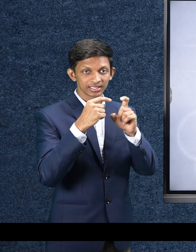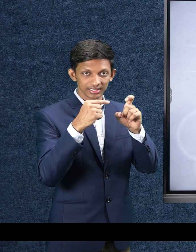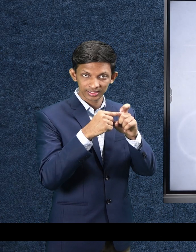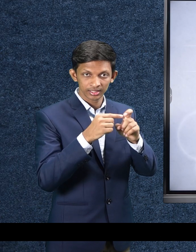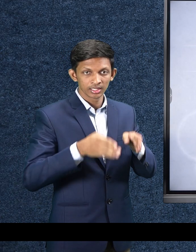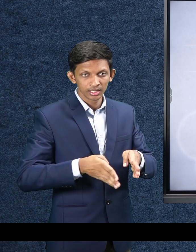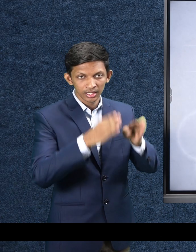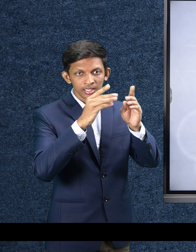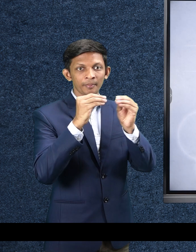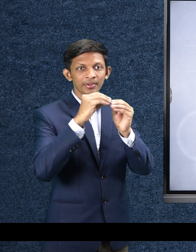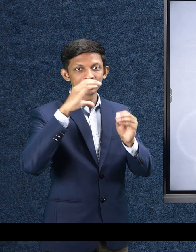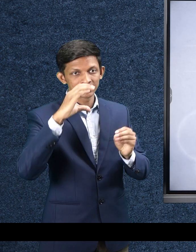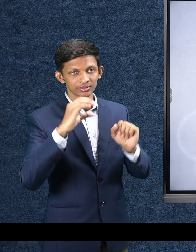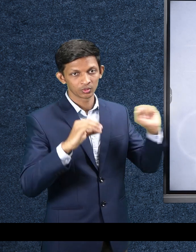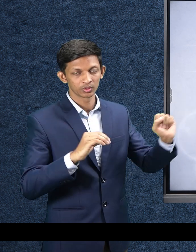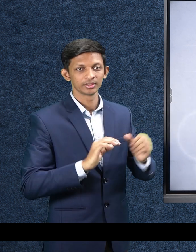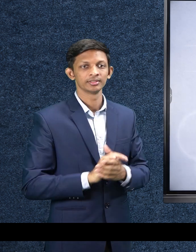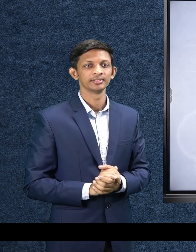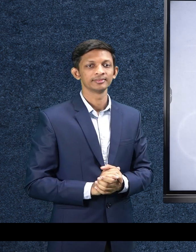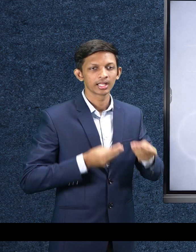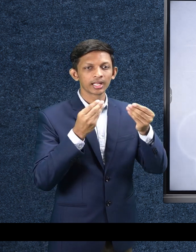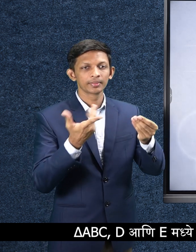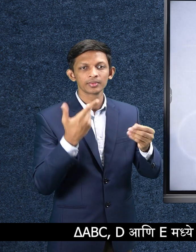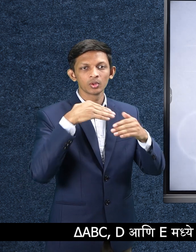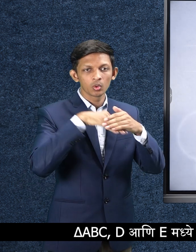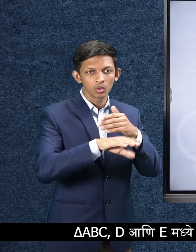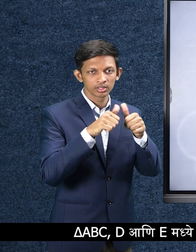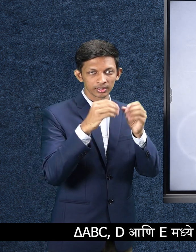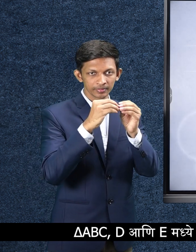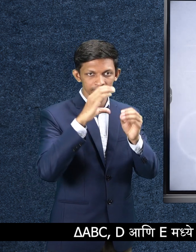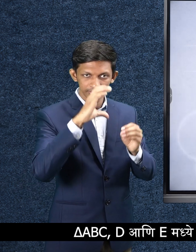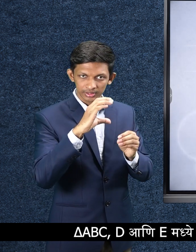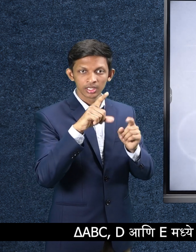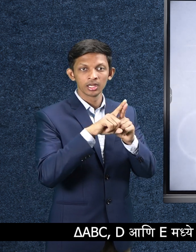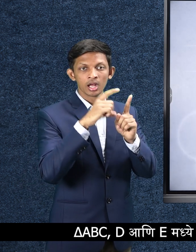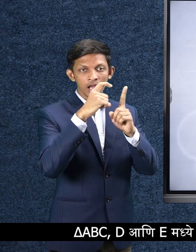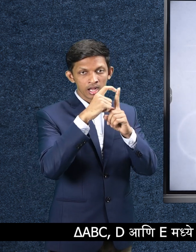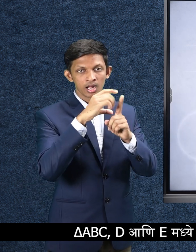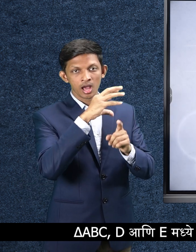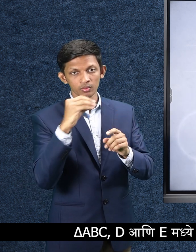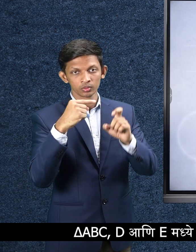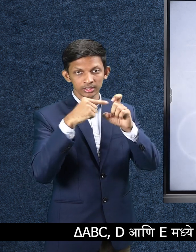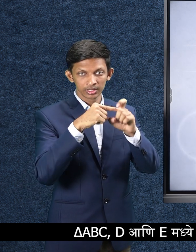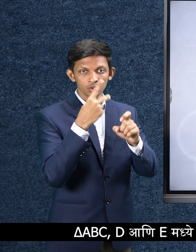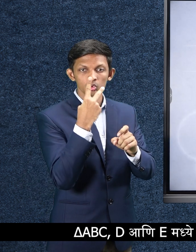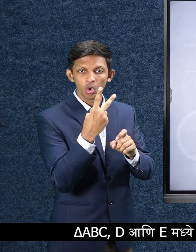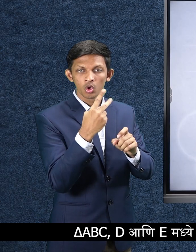करा. DE parallel to BC. ट्रायंगल ABCD आणि E मध्ये अनुक्रमे AB आणि